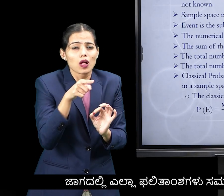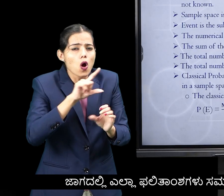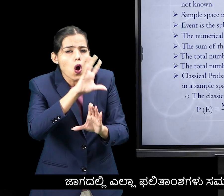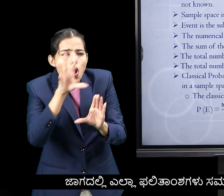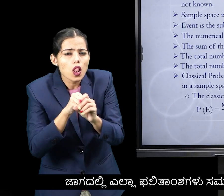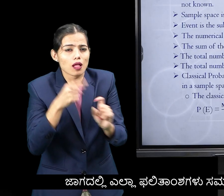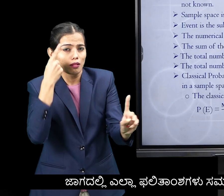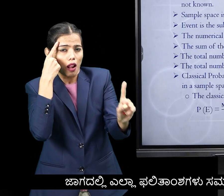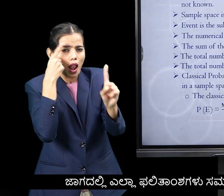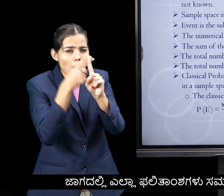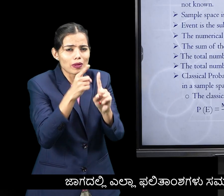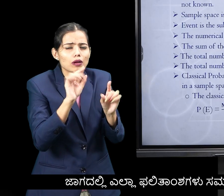ಊಹಿಸಲಾಗುತ್ತೆ.